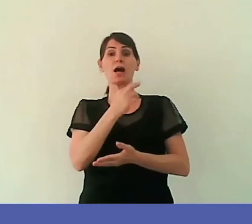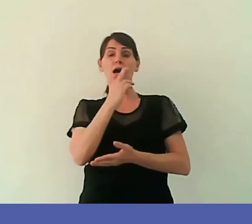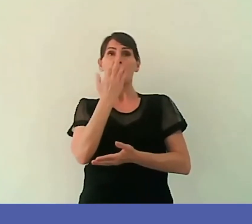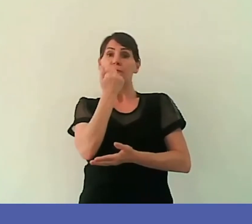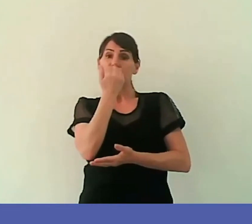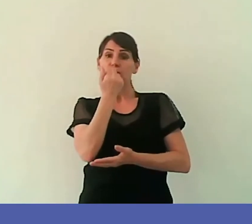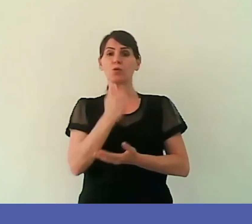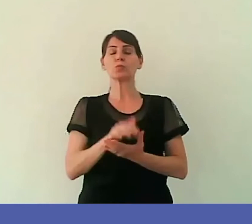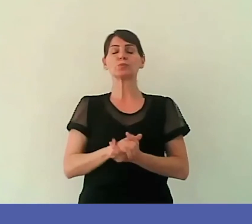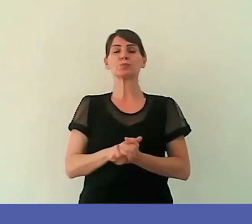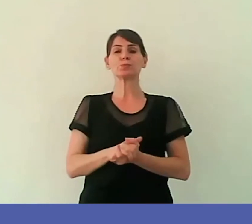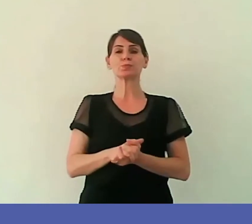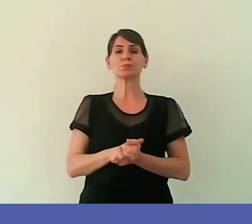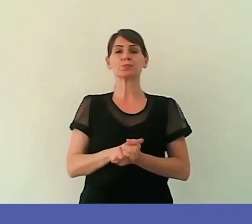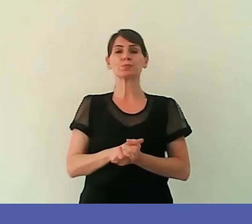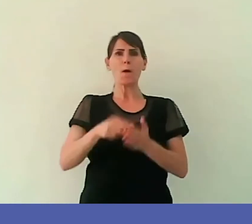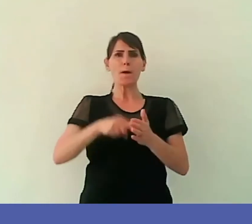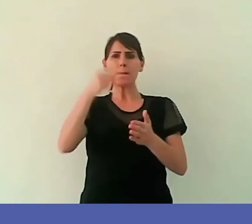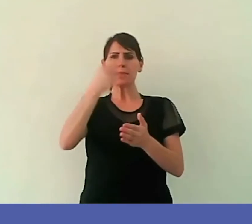refeição do dia, tá?